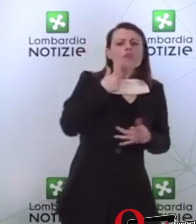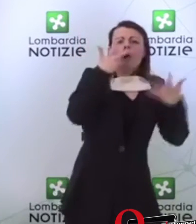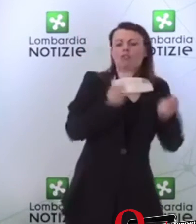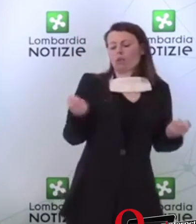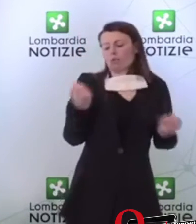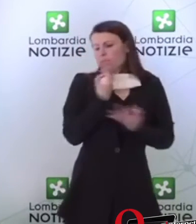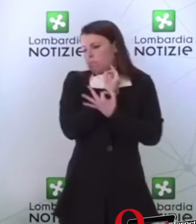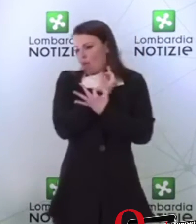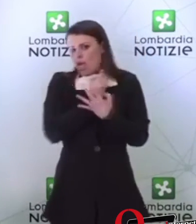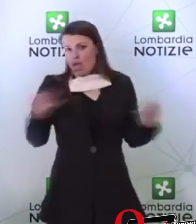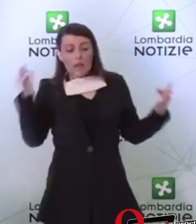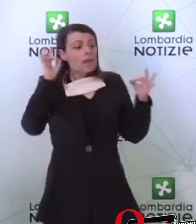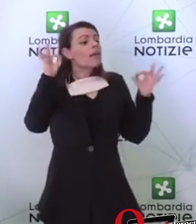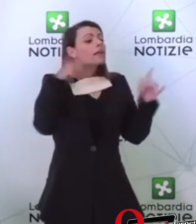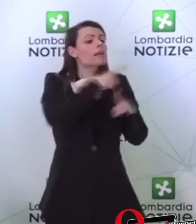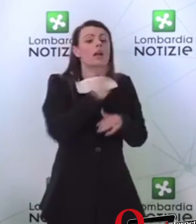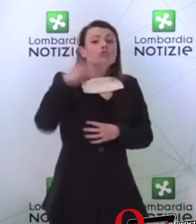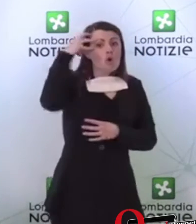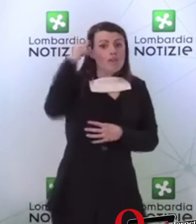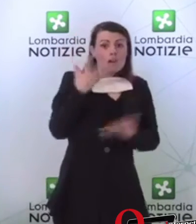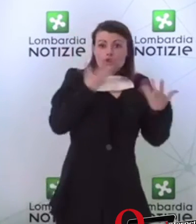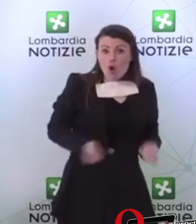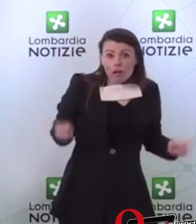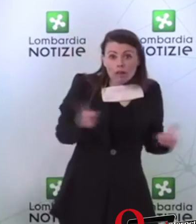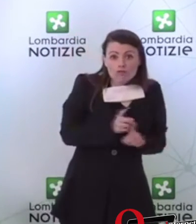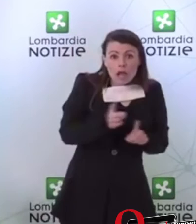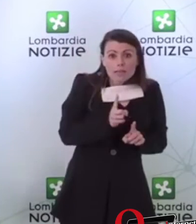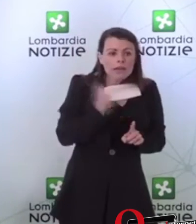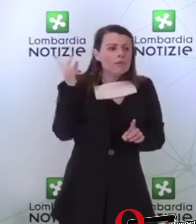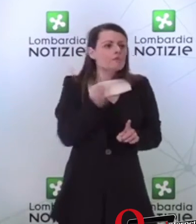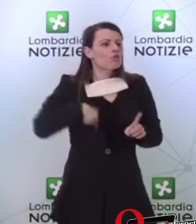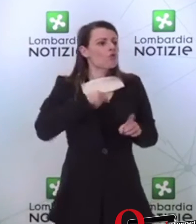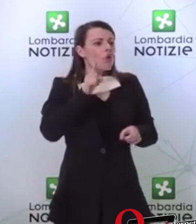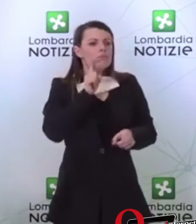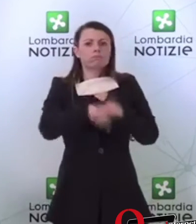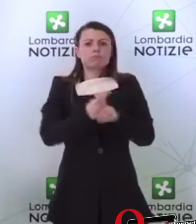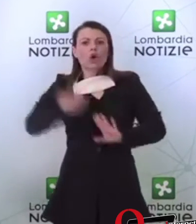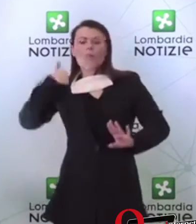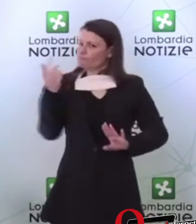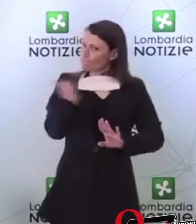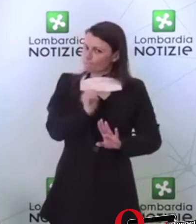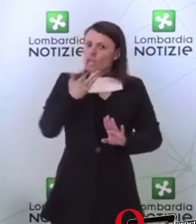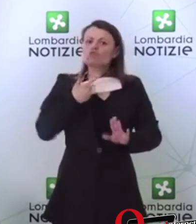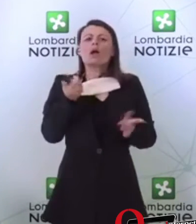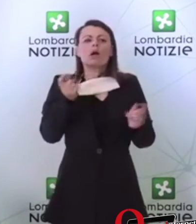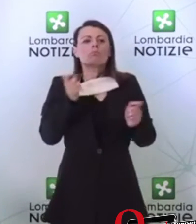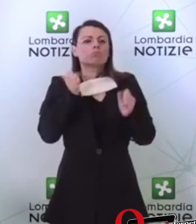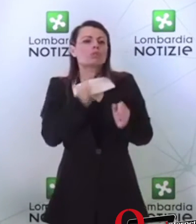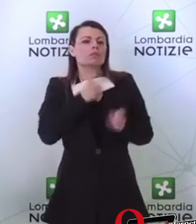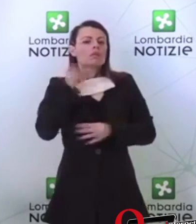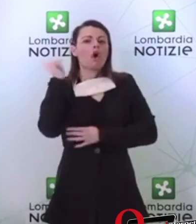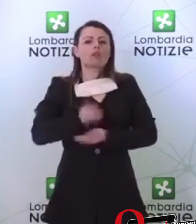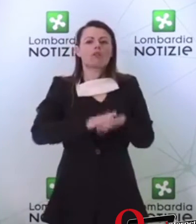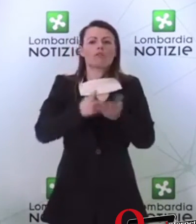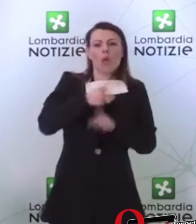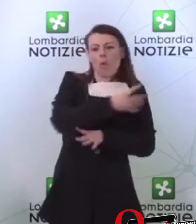dovesse accettare, noi abbiamo, non è più come prima, noi abbiamo la possibilità di fare un'ordinanza che ha valore di un giorno, se questa ordinanza viene